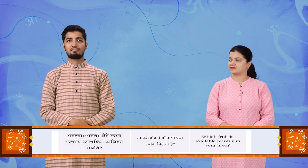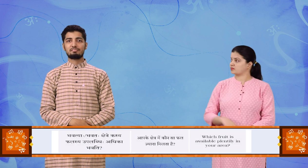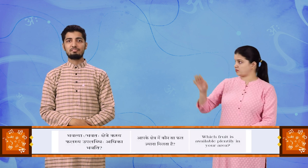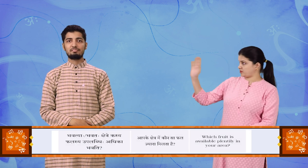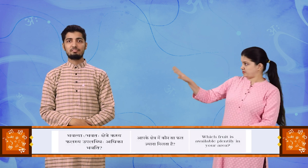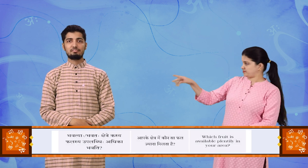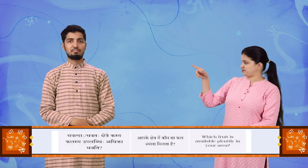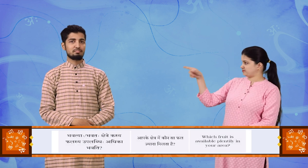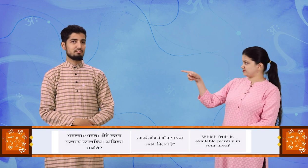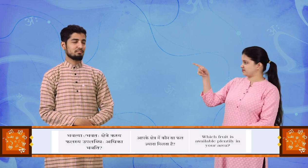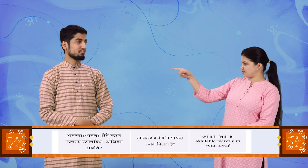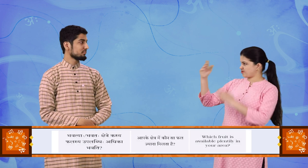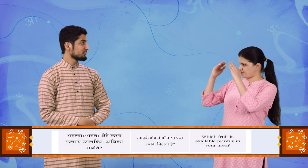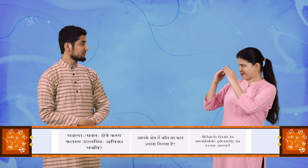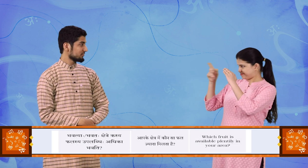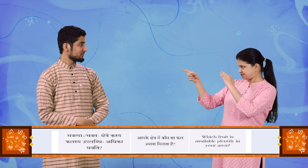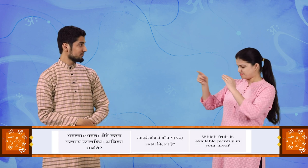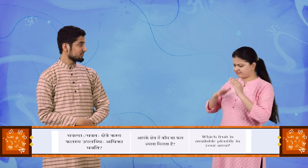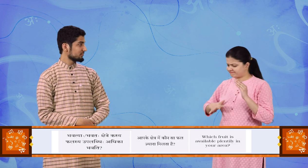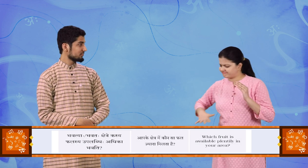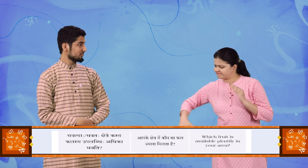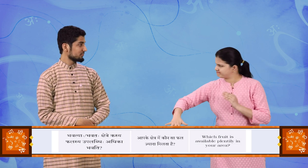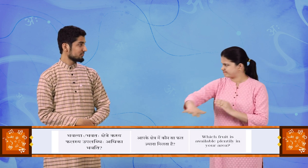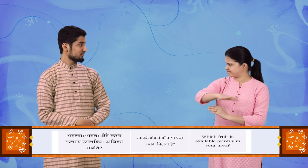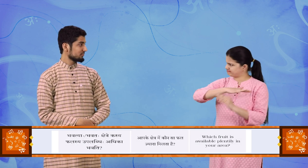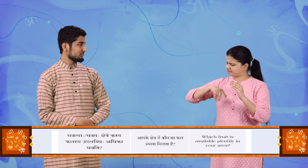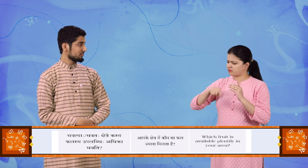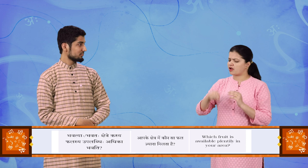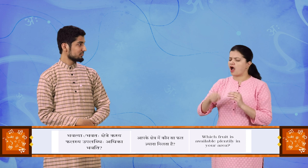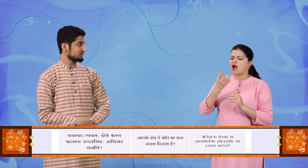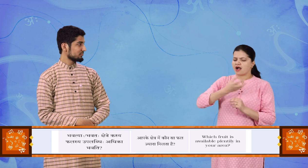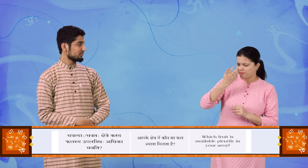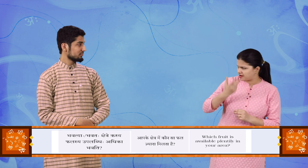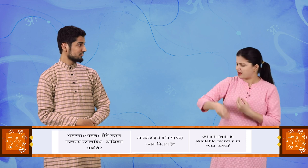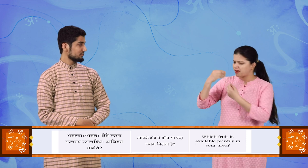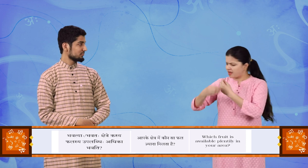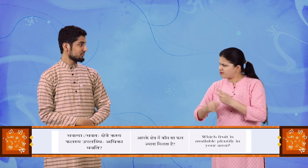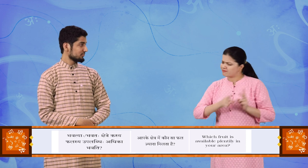जो भव तरह क्षेत्रीय से यह लक्ष्य उपलब्धि ही अधिक अवधि में